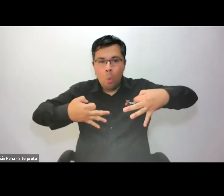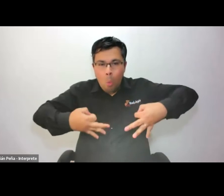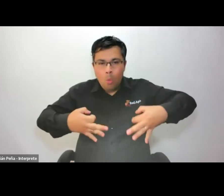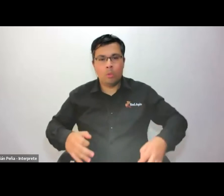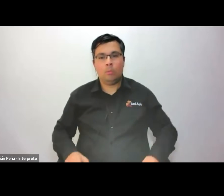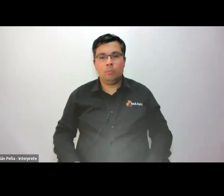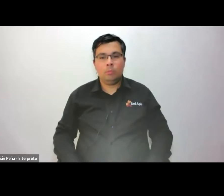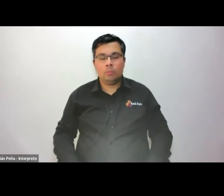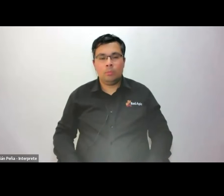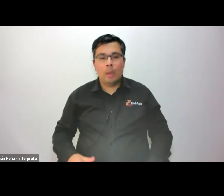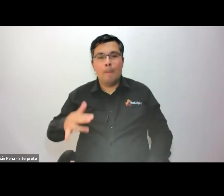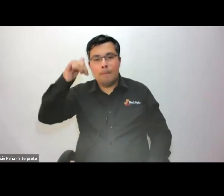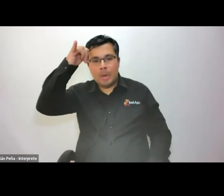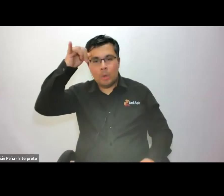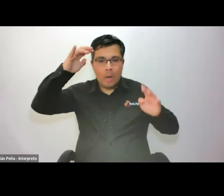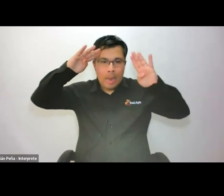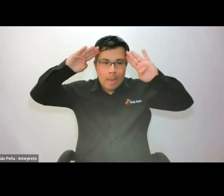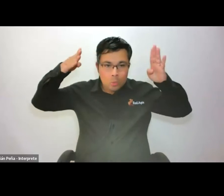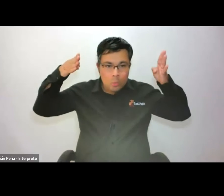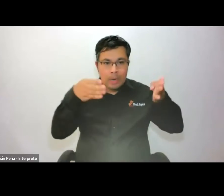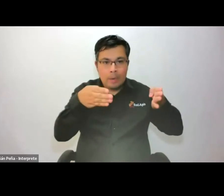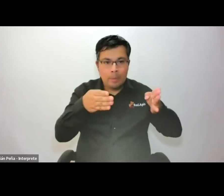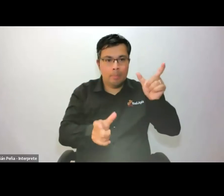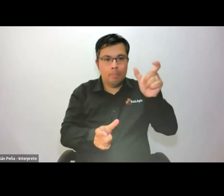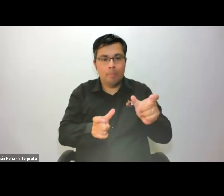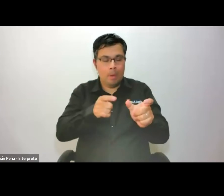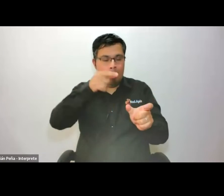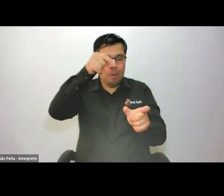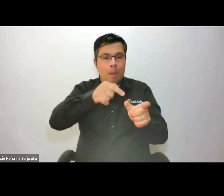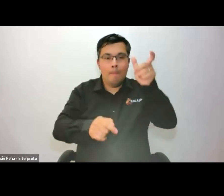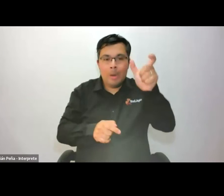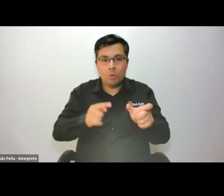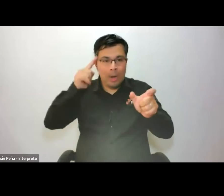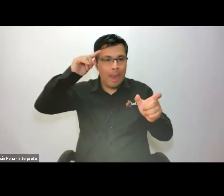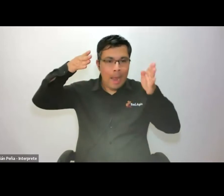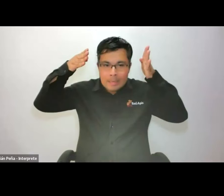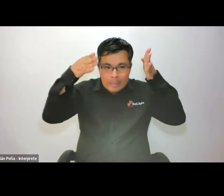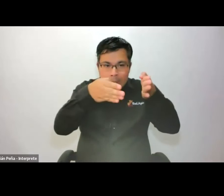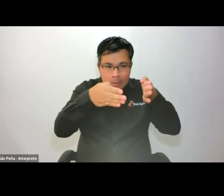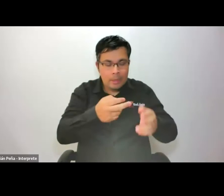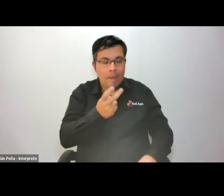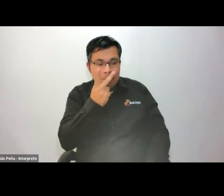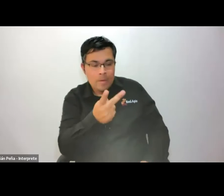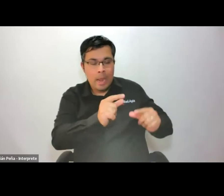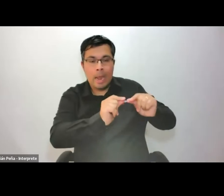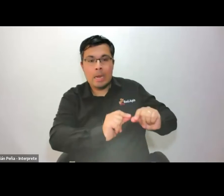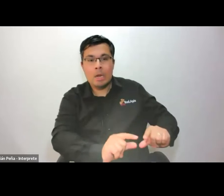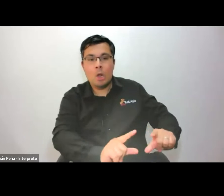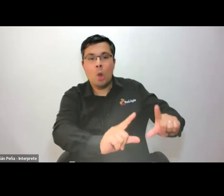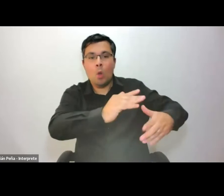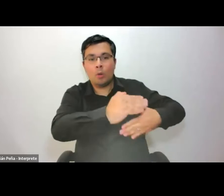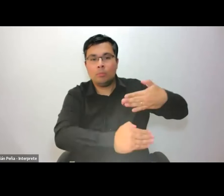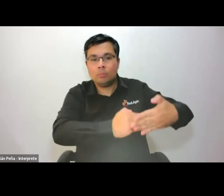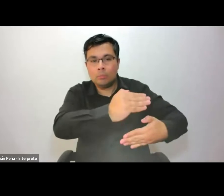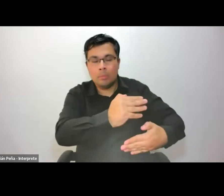permite acompañar el logro de una autonomía progresiva, definiendo en qué minutos realmente requiere